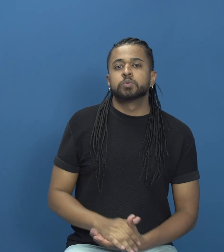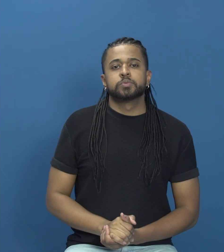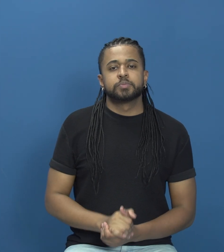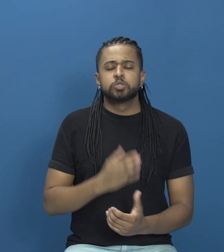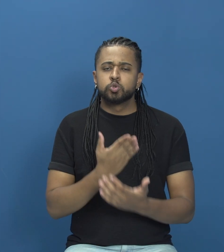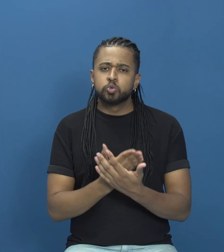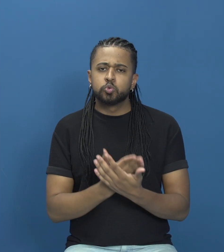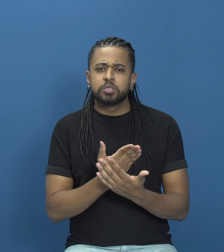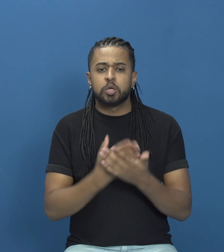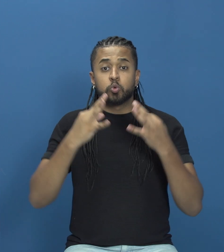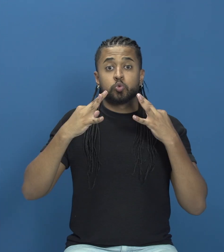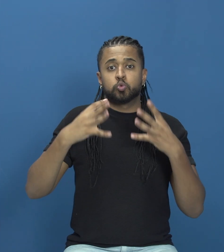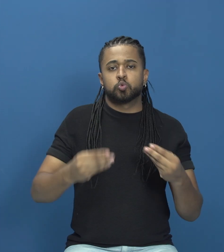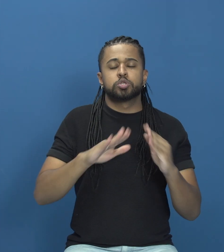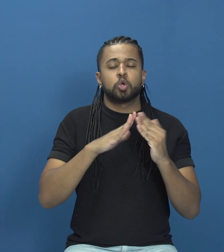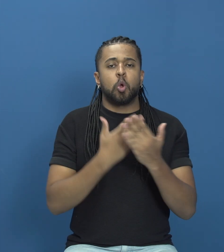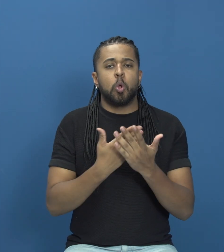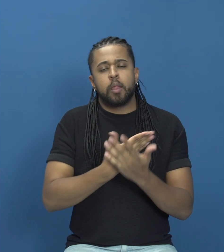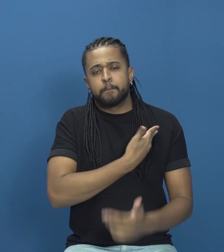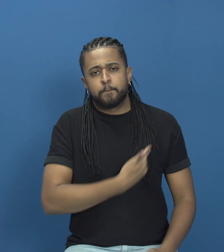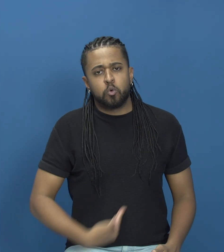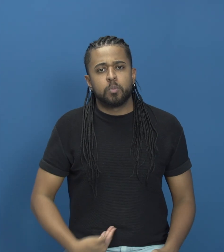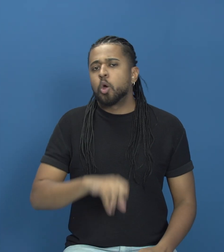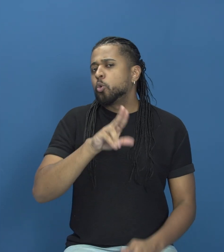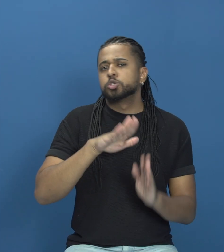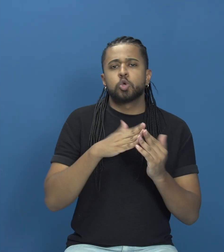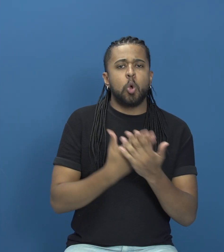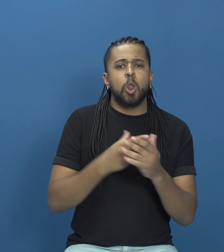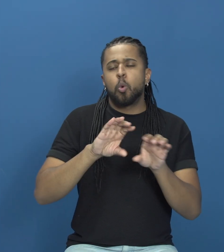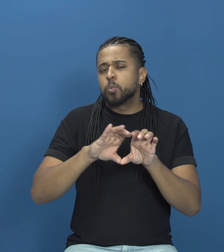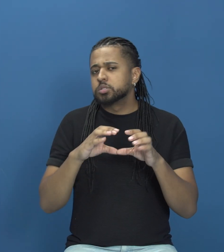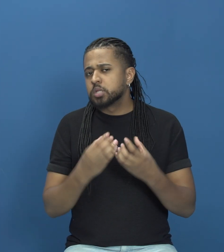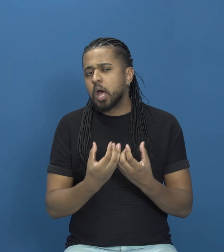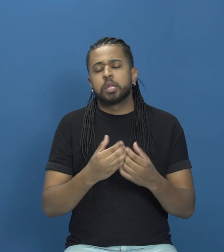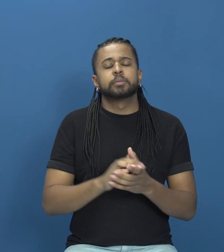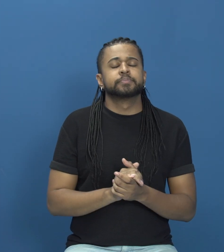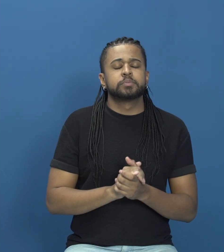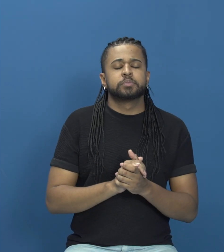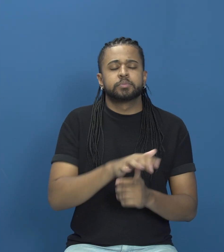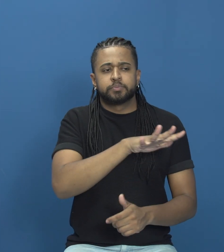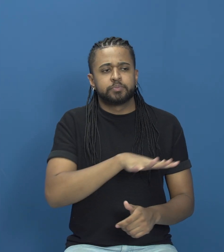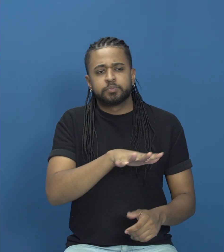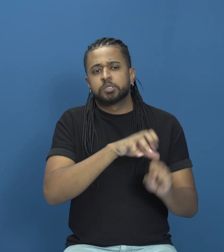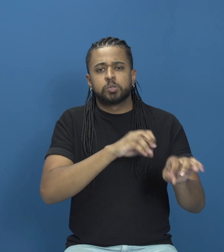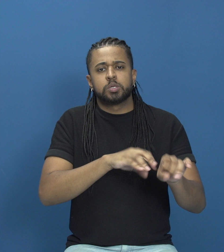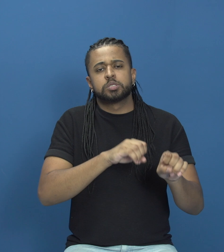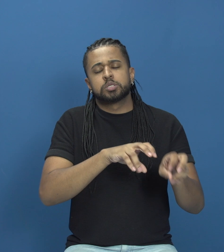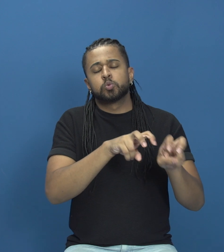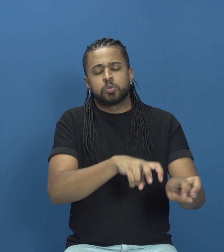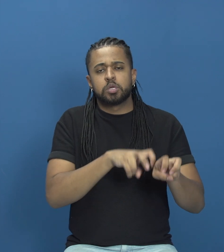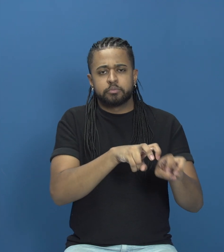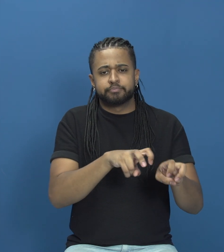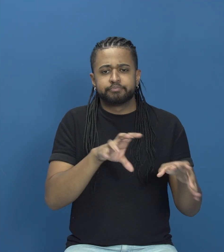Candidatos/candidatas que estudaram integralmente em escola pública ou em escolas comunitárias no âmbito da educação do campo, conveniadas